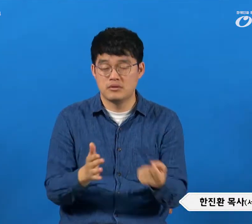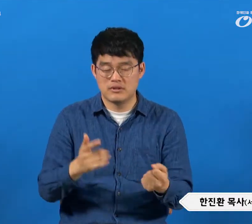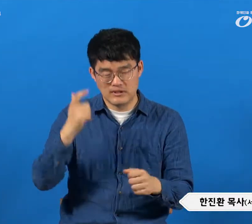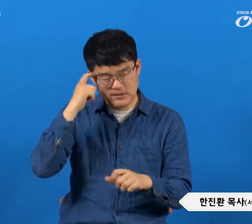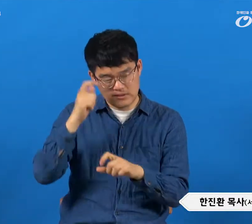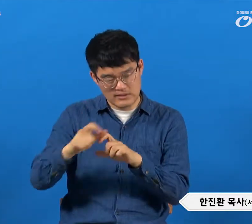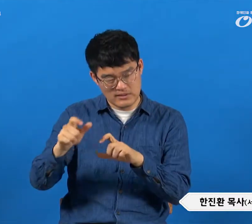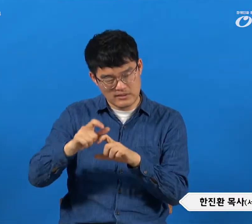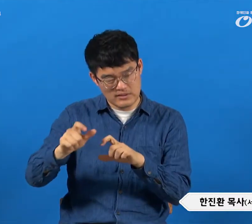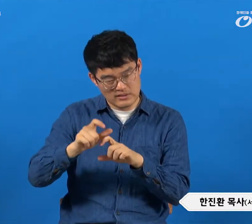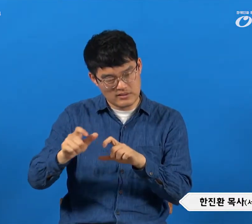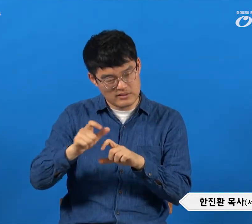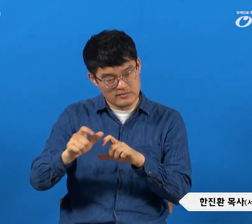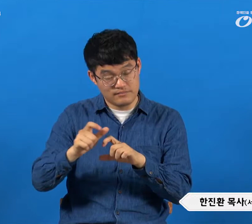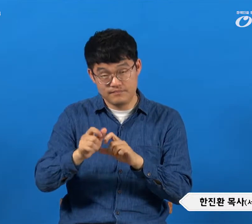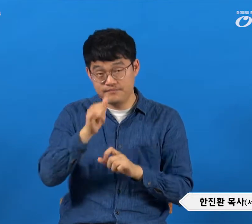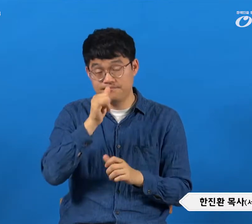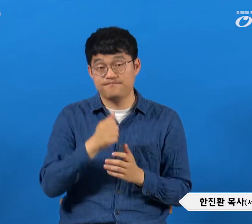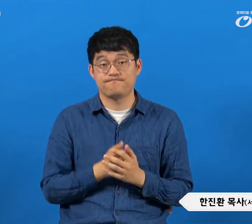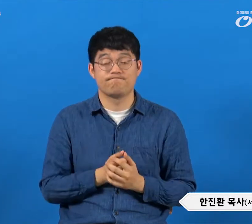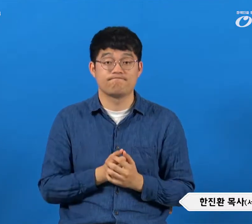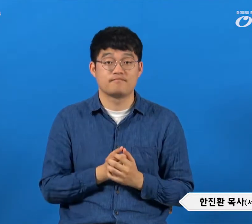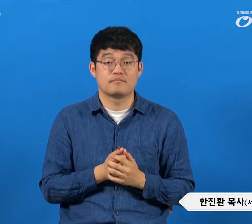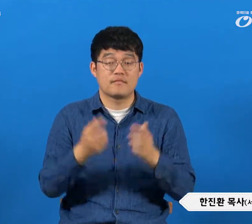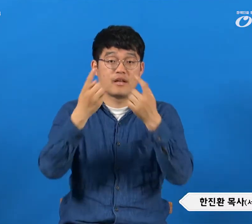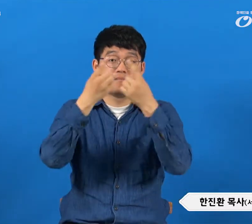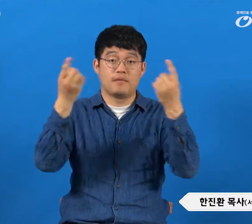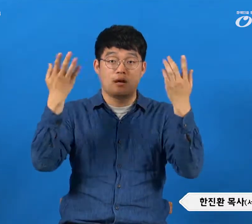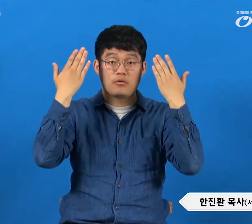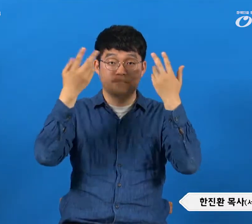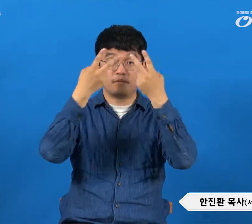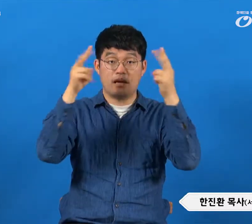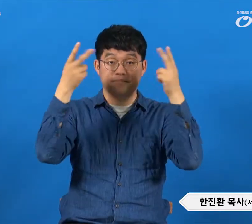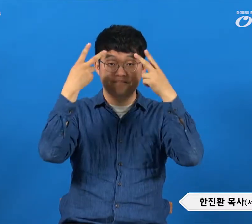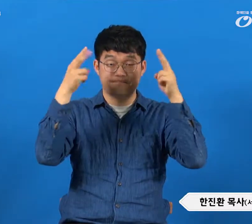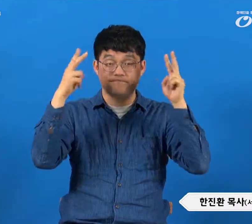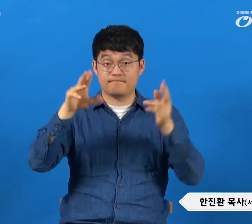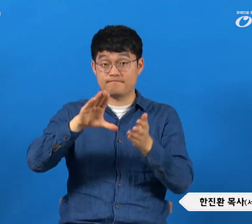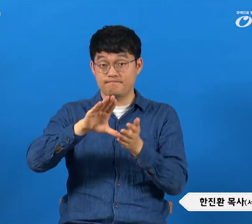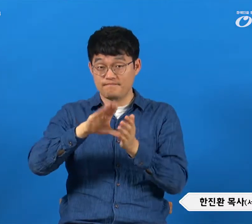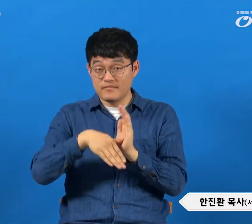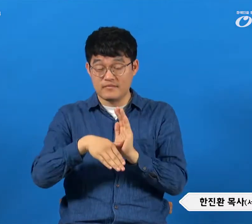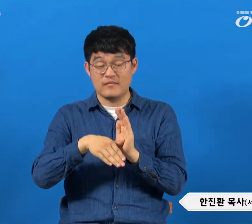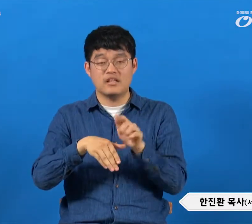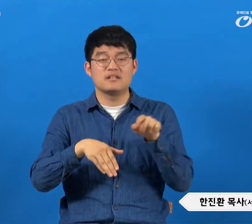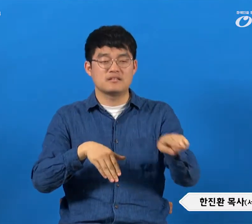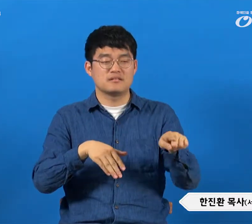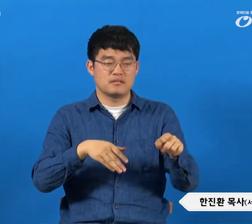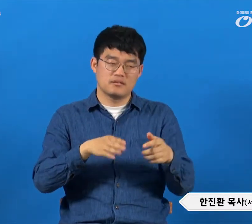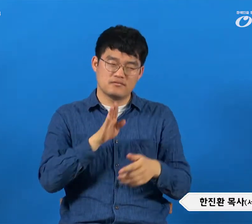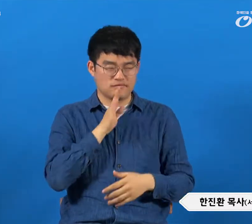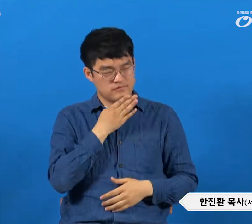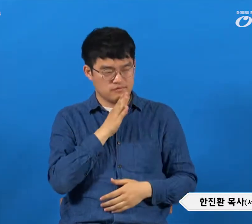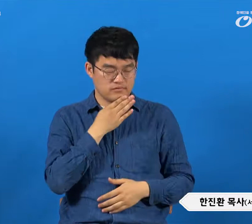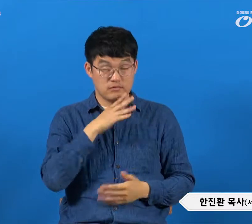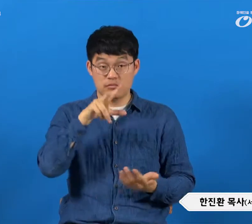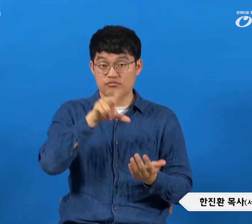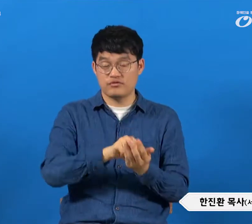그것 때문에 참 고민을 많이 했습니다. 대학교 2학년 때 그 문제를